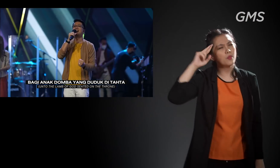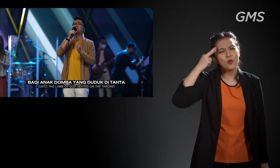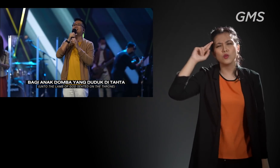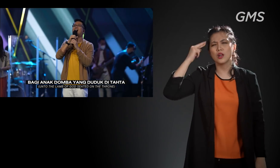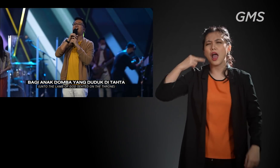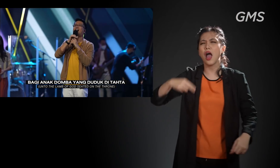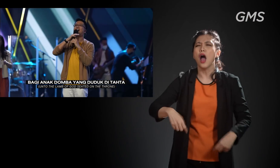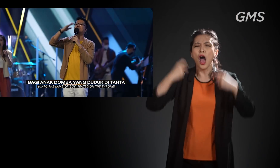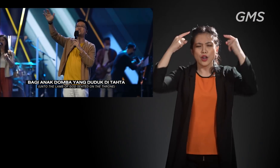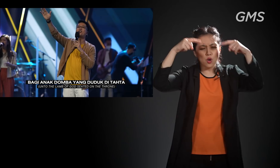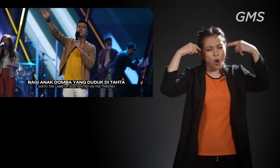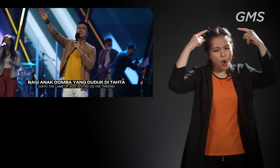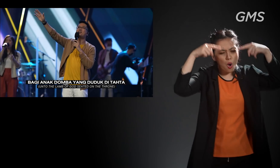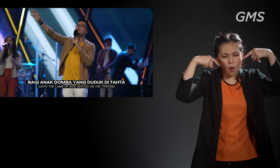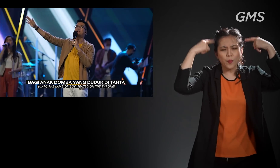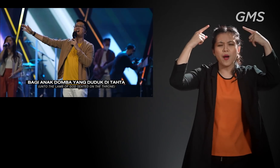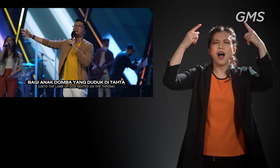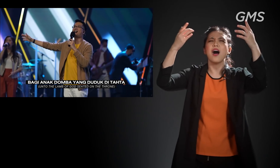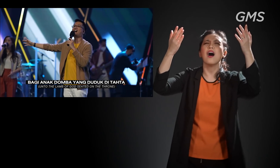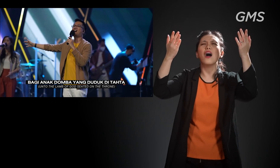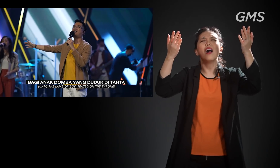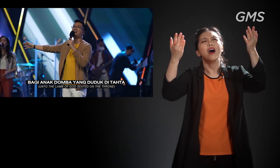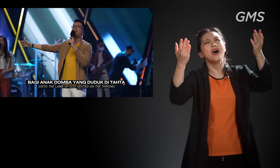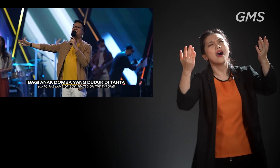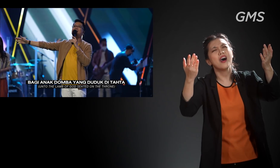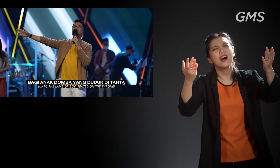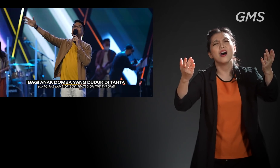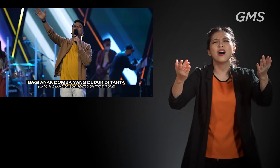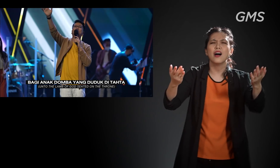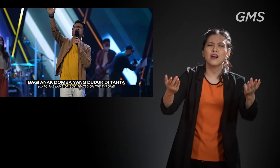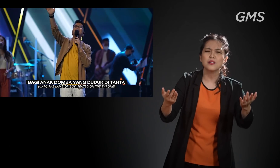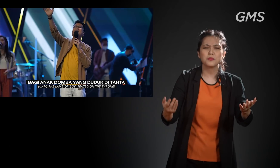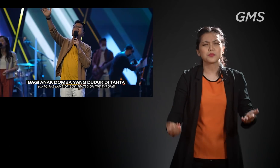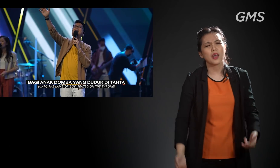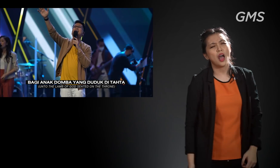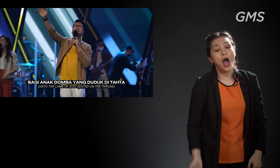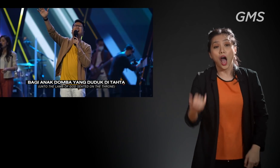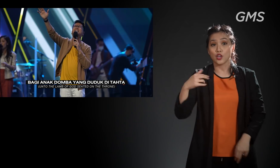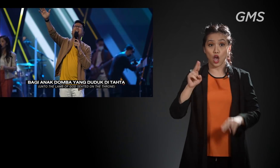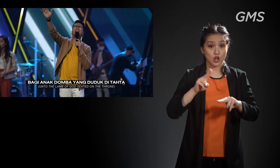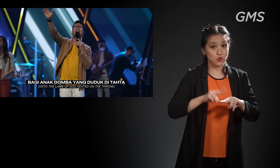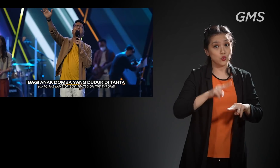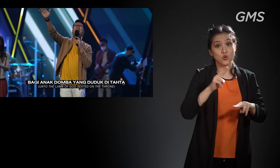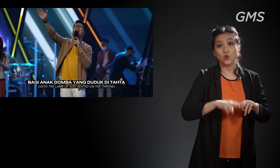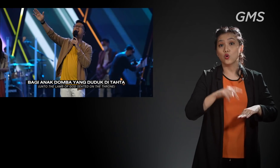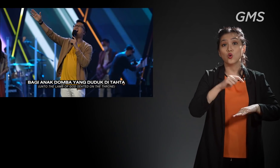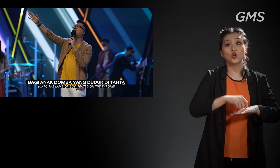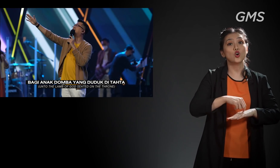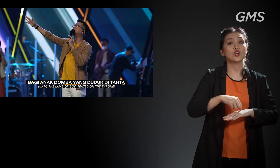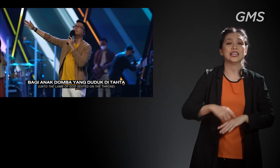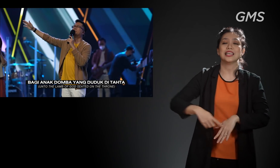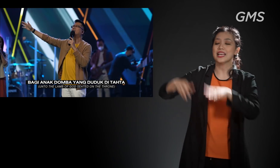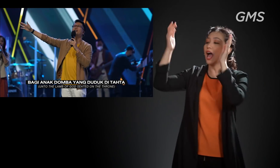Bagi anak domba yang duduk di tahta.